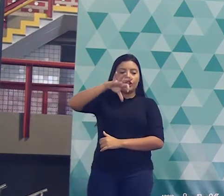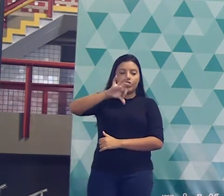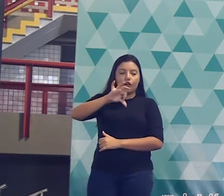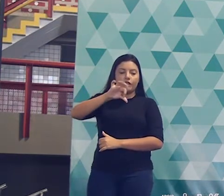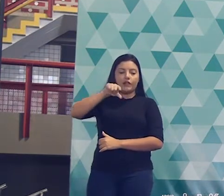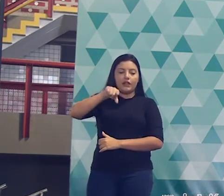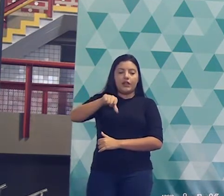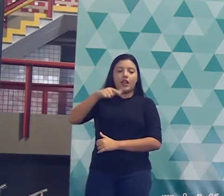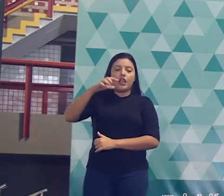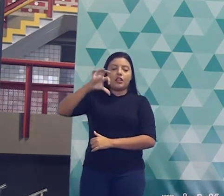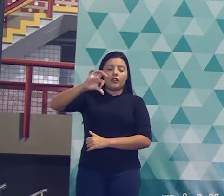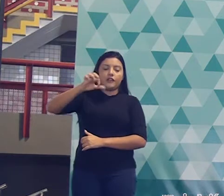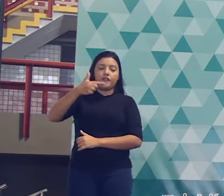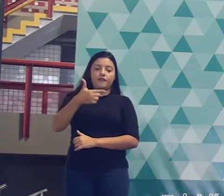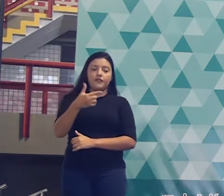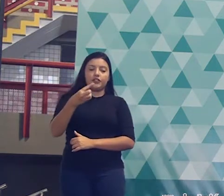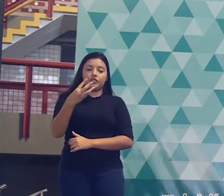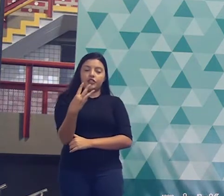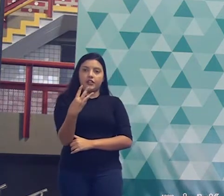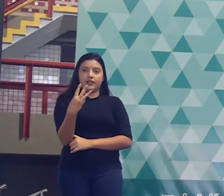49.923. Todo mundo anotou?